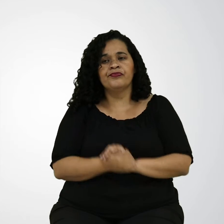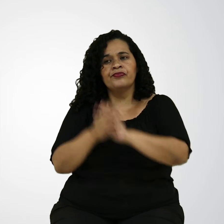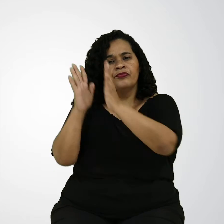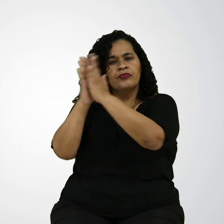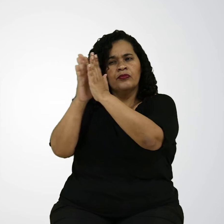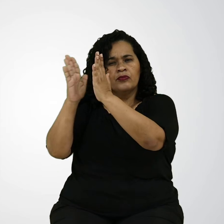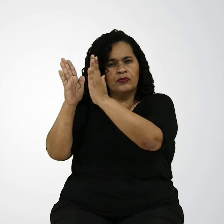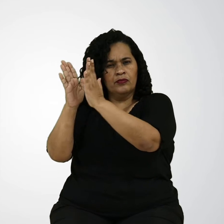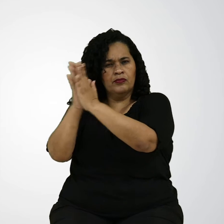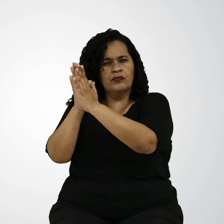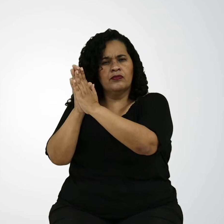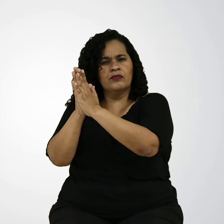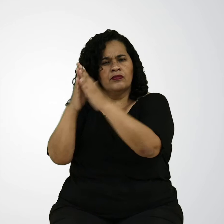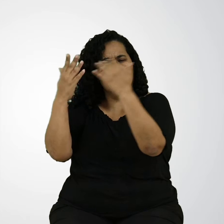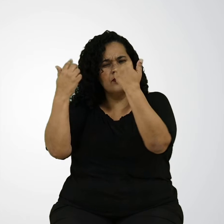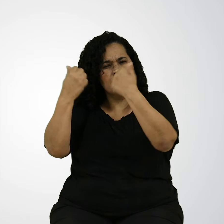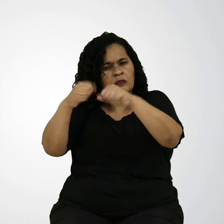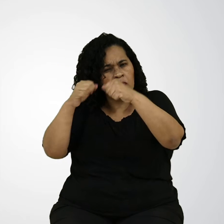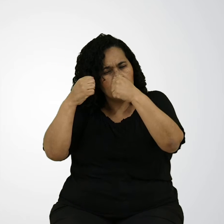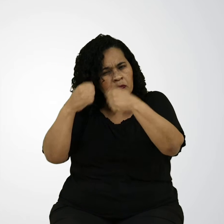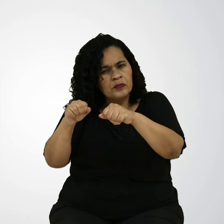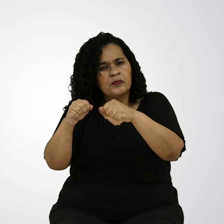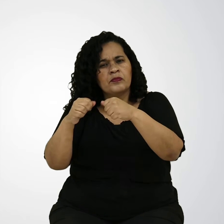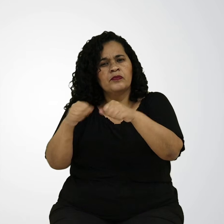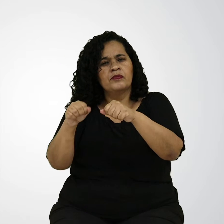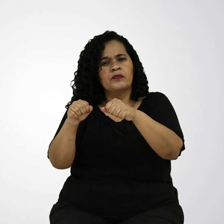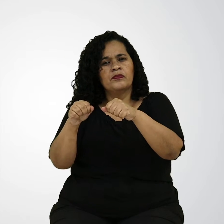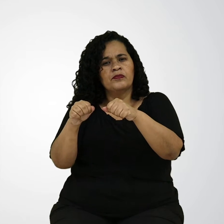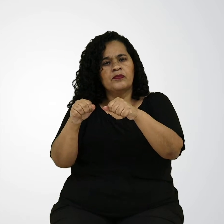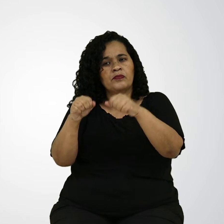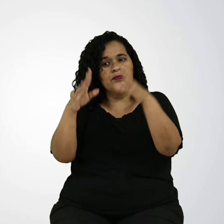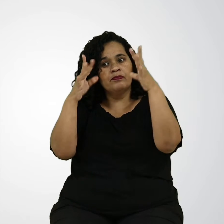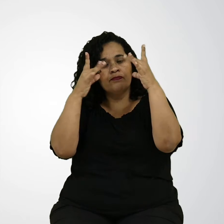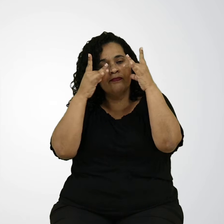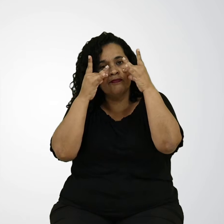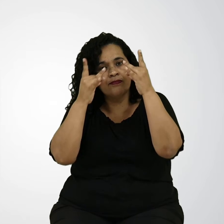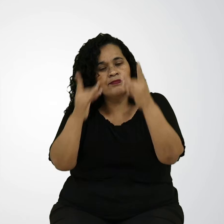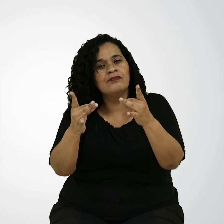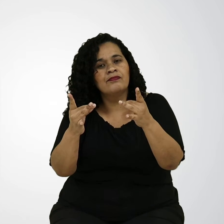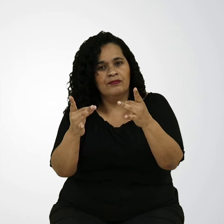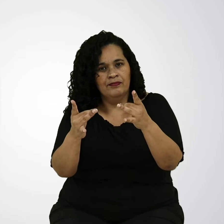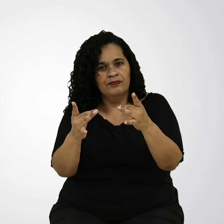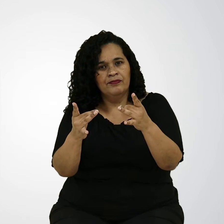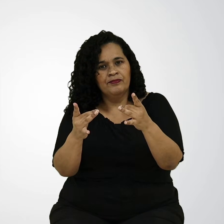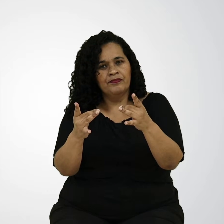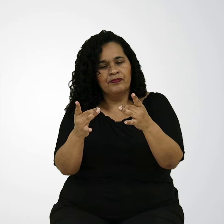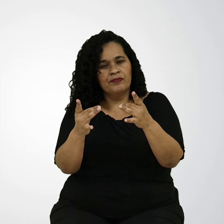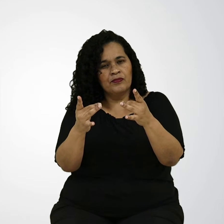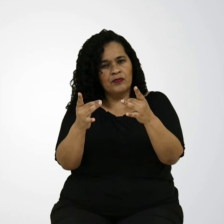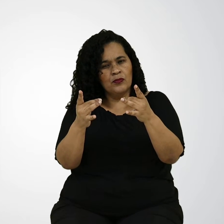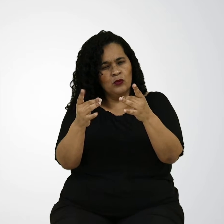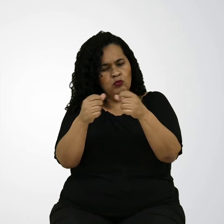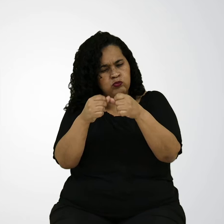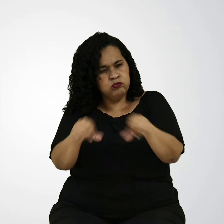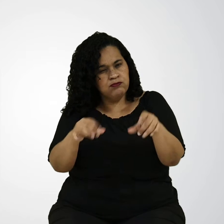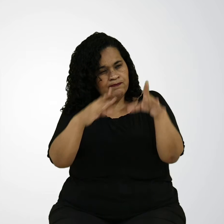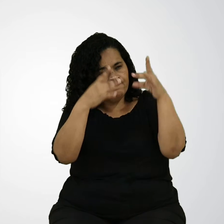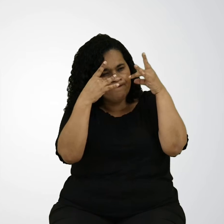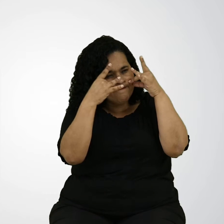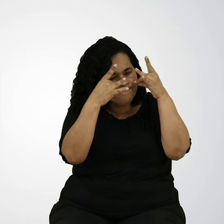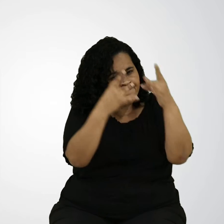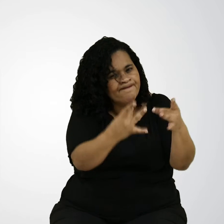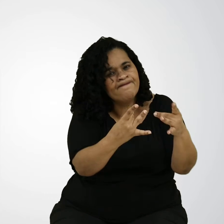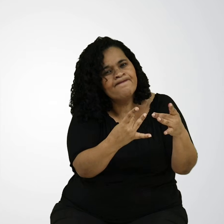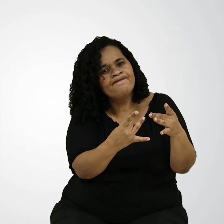ser vigilante. Vigilante, é a ideia nela permanecendo atentos. Então,